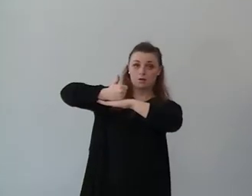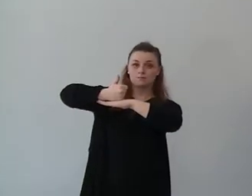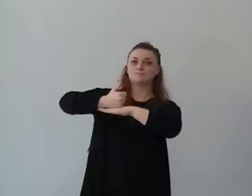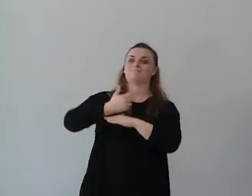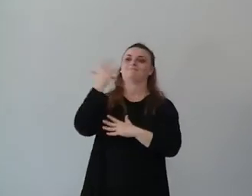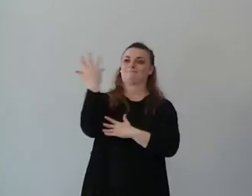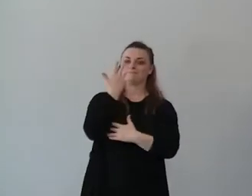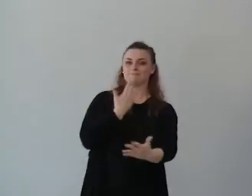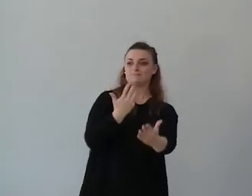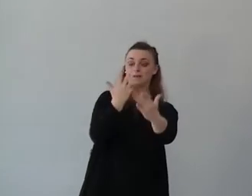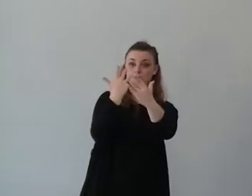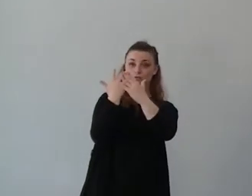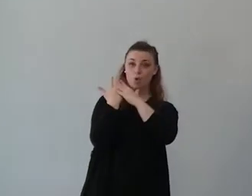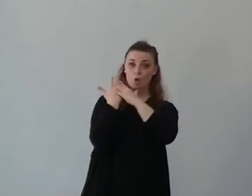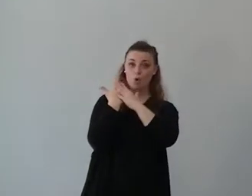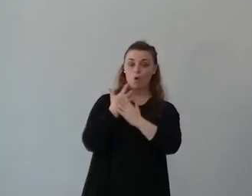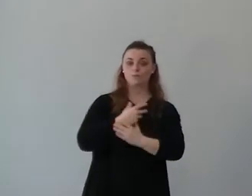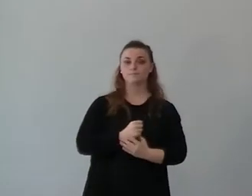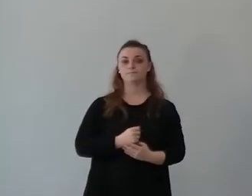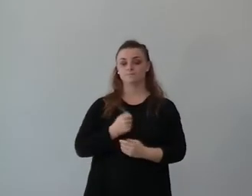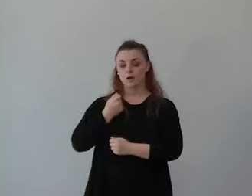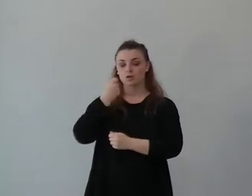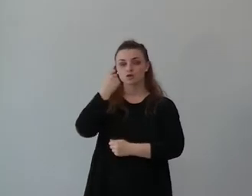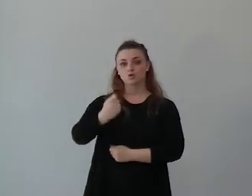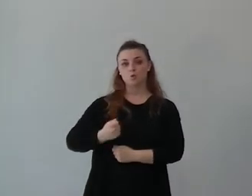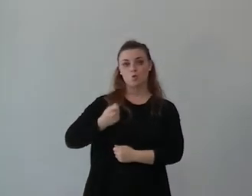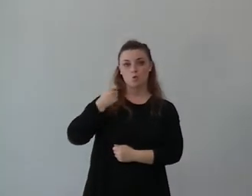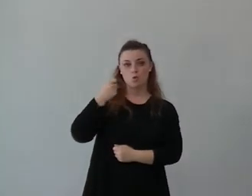pastori. That includes government officials. Ma anche gli